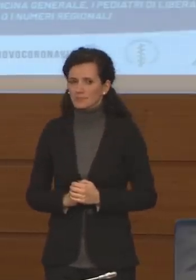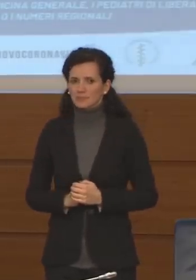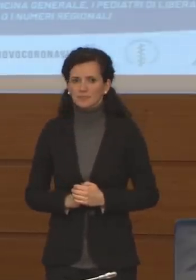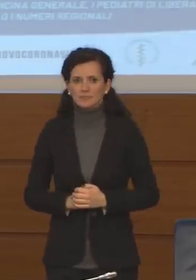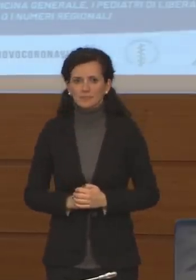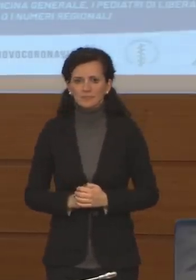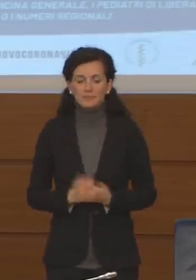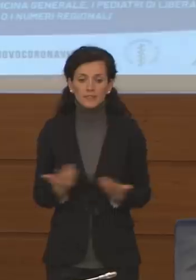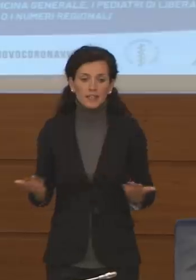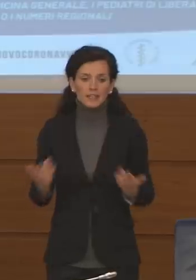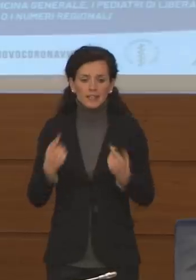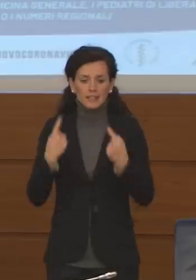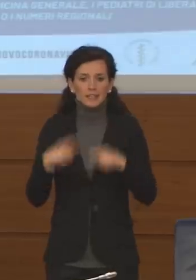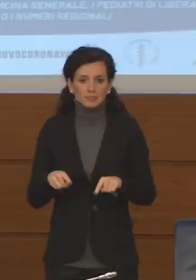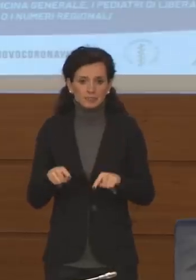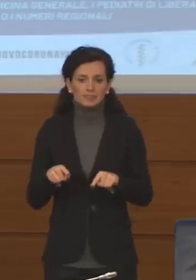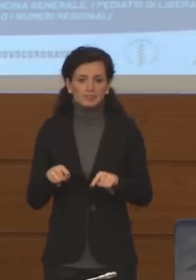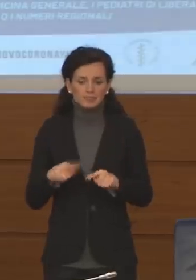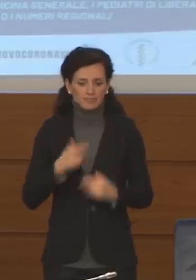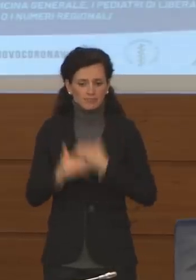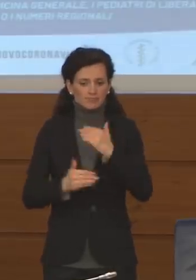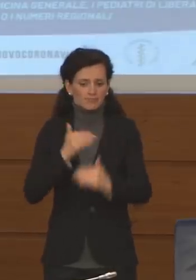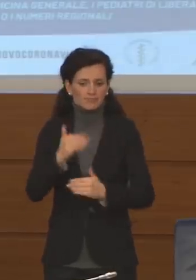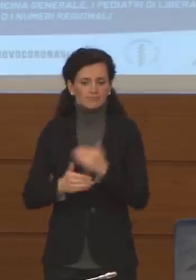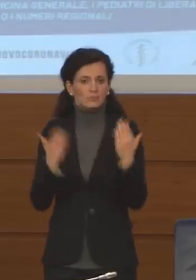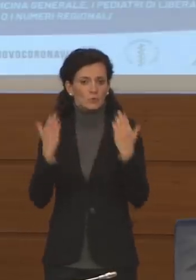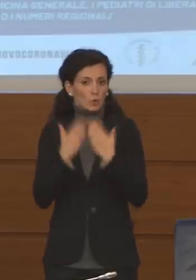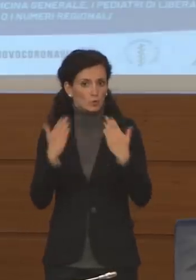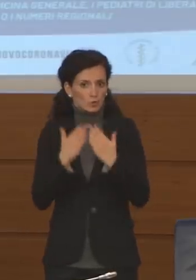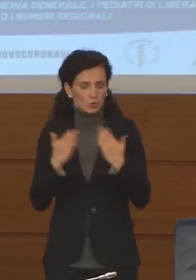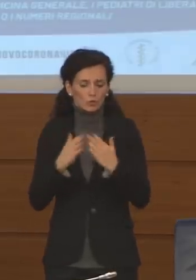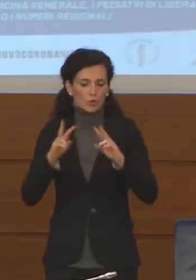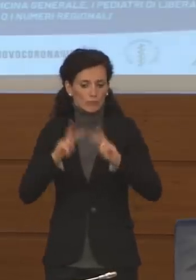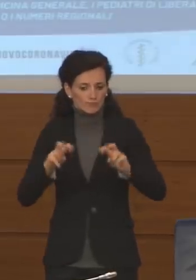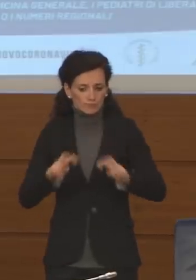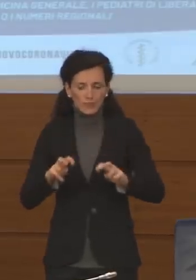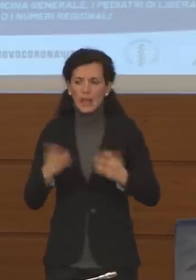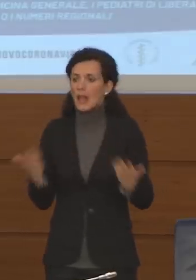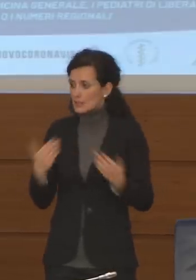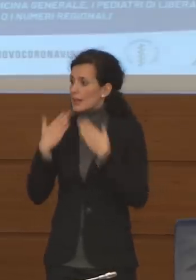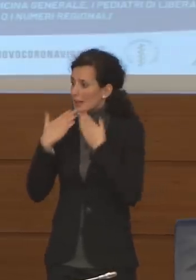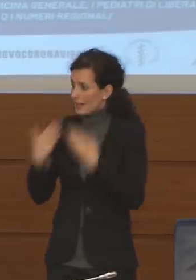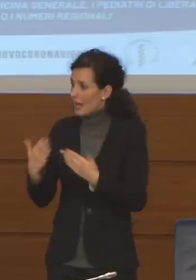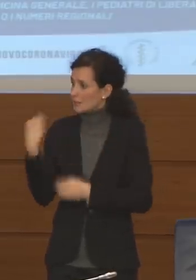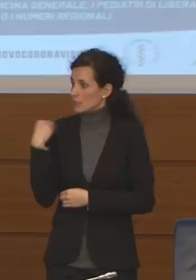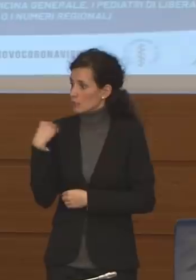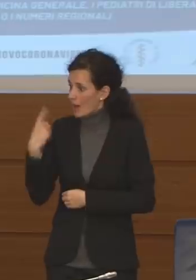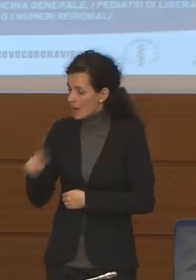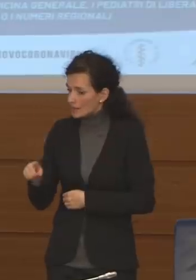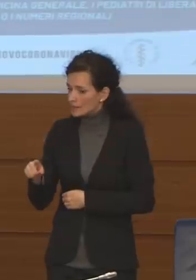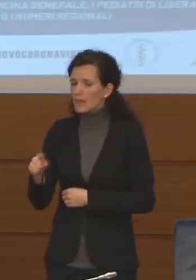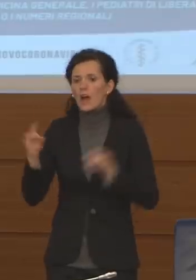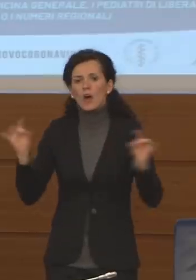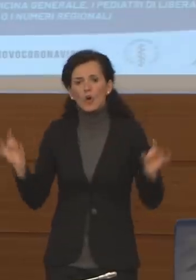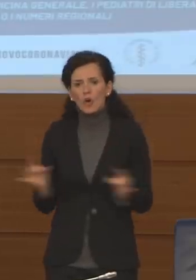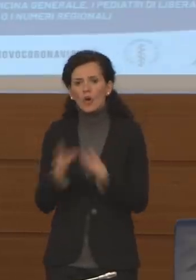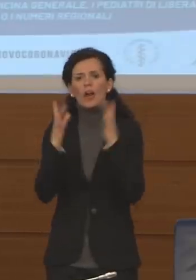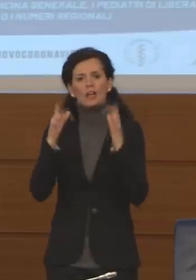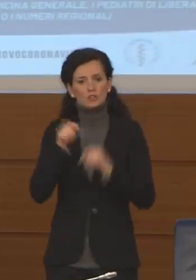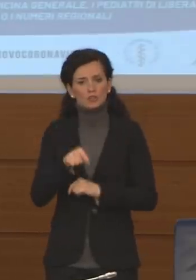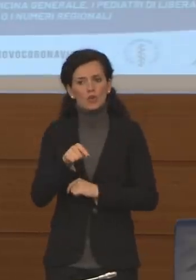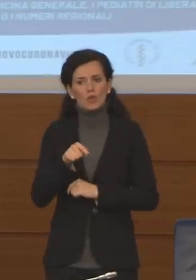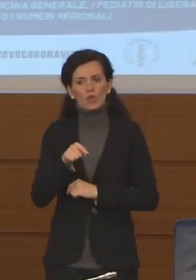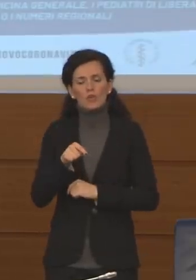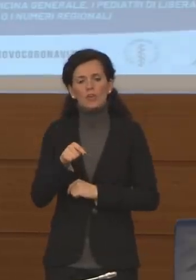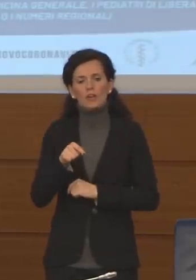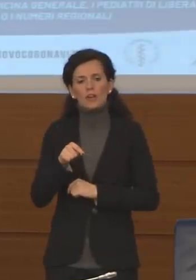questo è in fase di studio io credo colgo anzi ringrazio per questa domanda e colgo l'occasione per ricordare